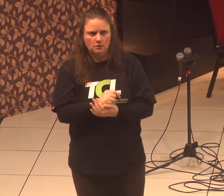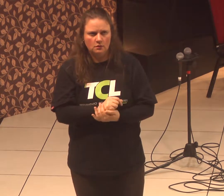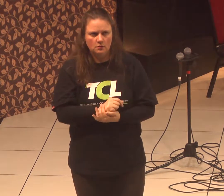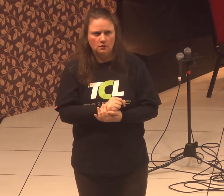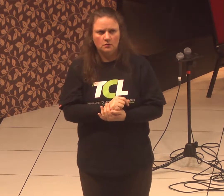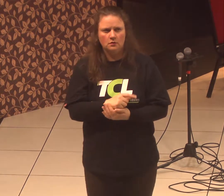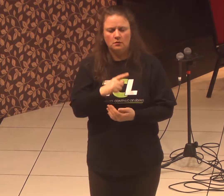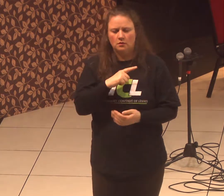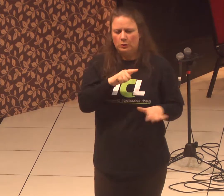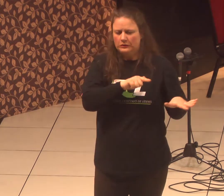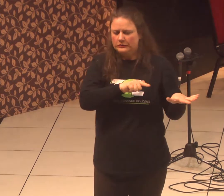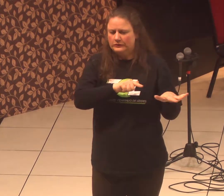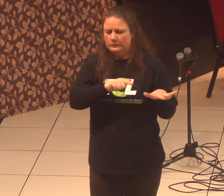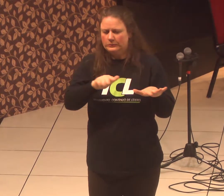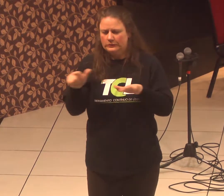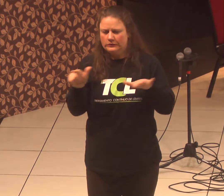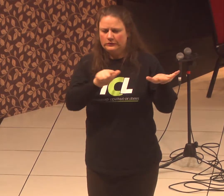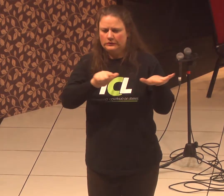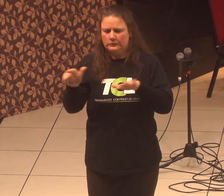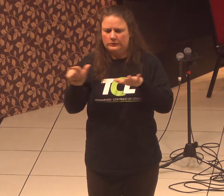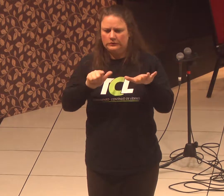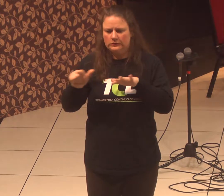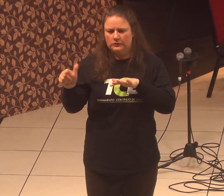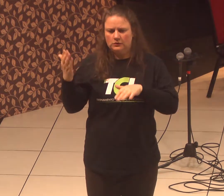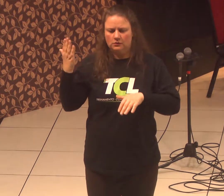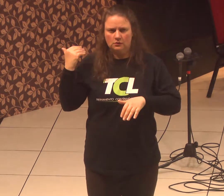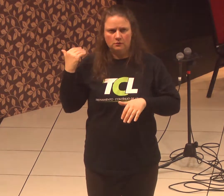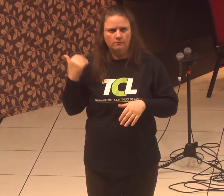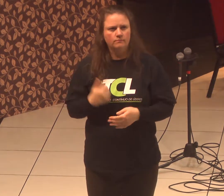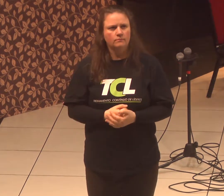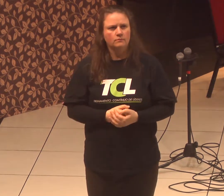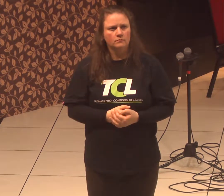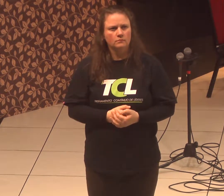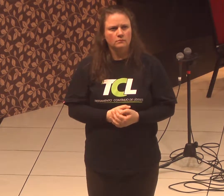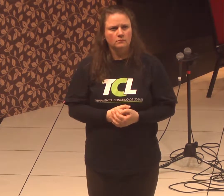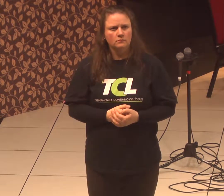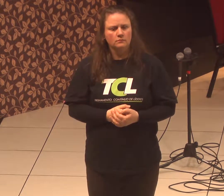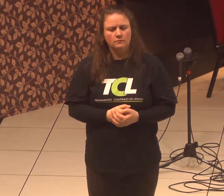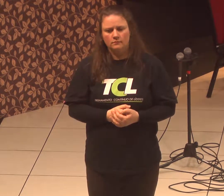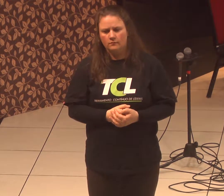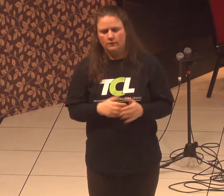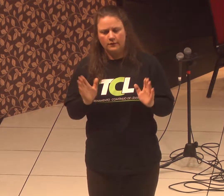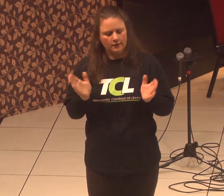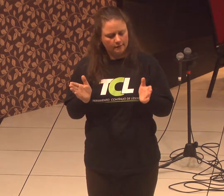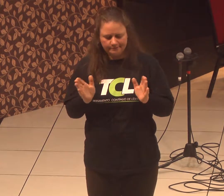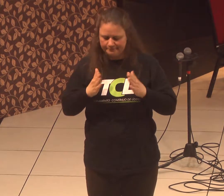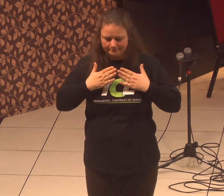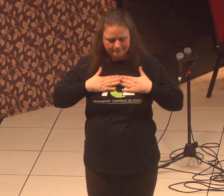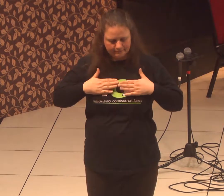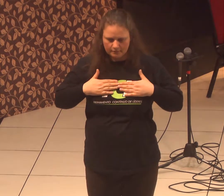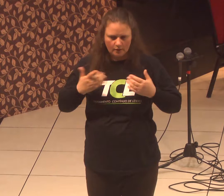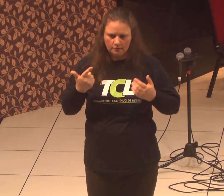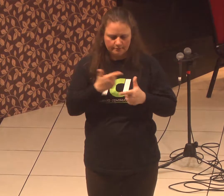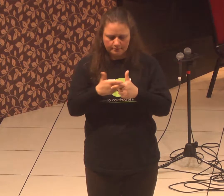algumas semanas anteriores que foi enviado, que o Evandro levou, mas, enfim, vai ser difícil achar lá. Então, Pedro e João